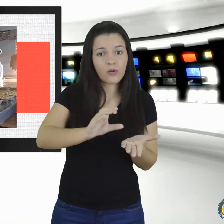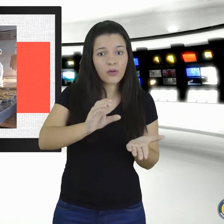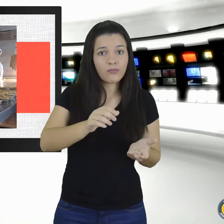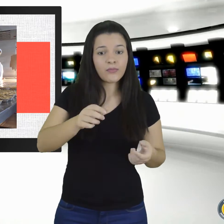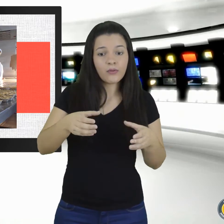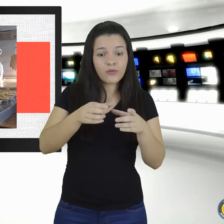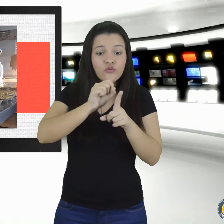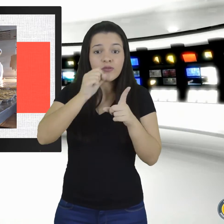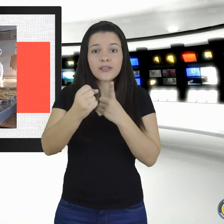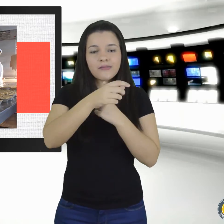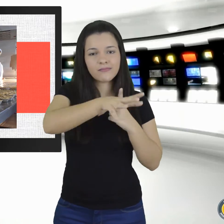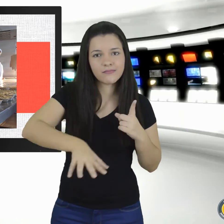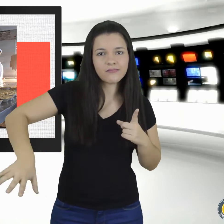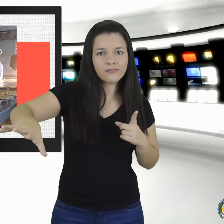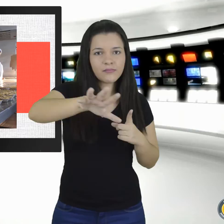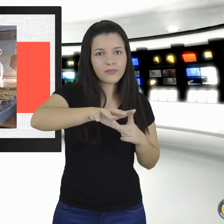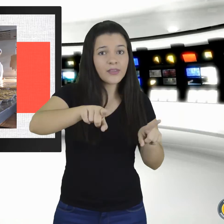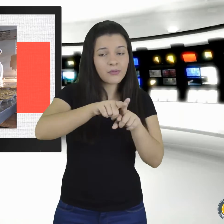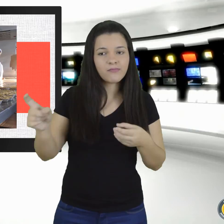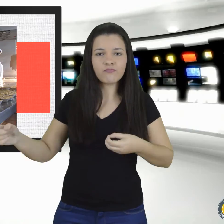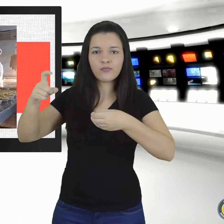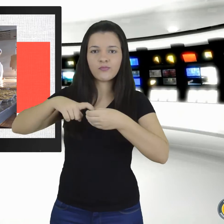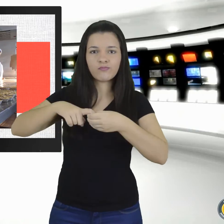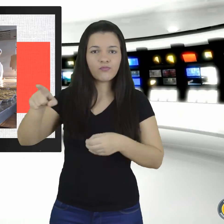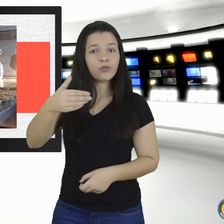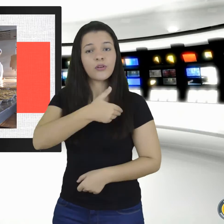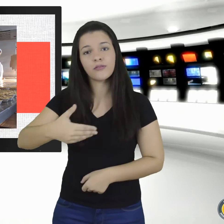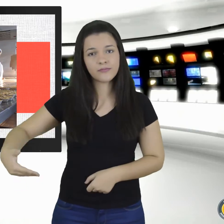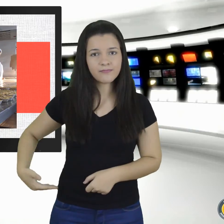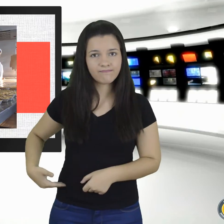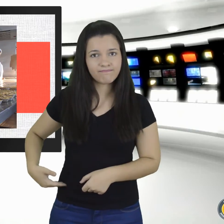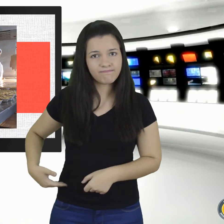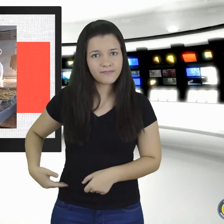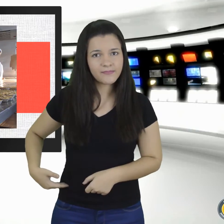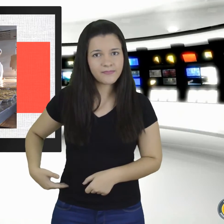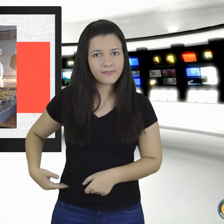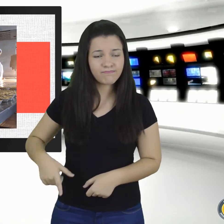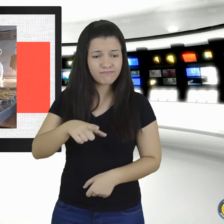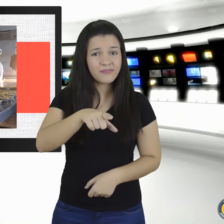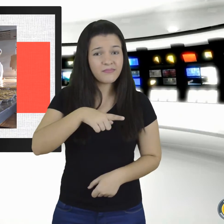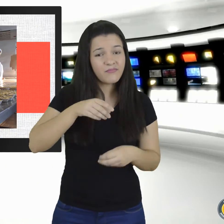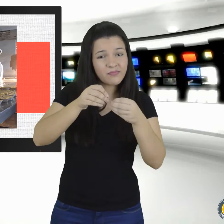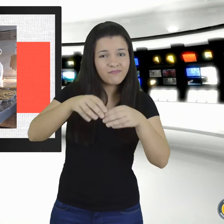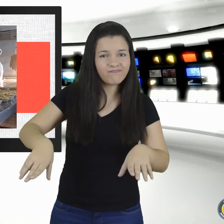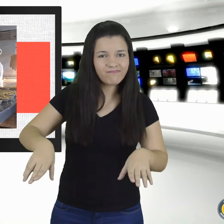comunidade e convênios com o governo. Em consequência, a crise financeira acaba